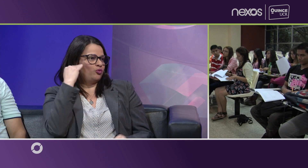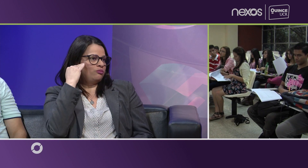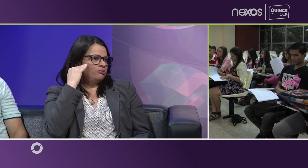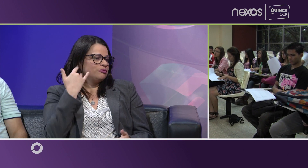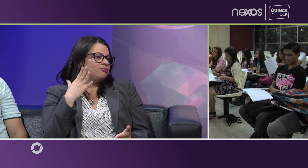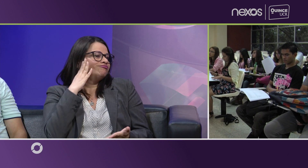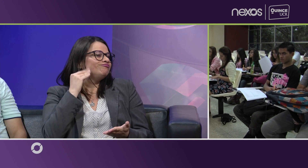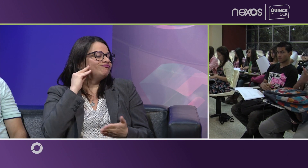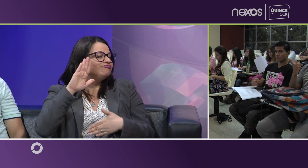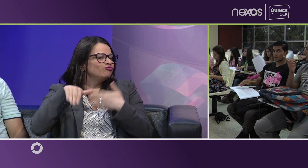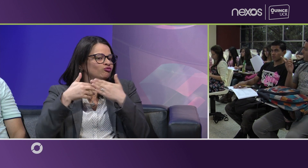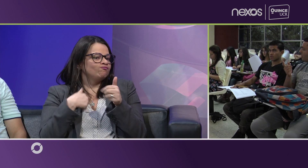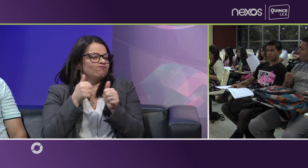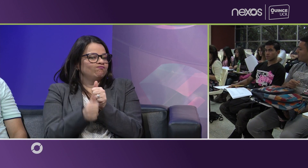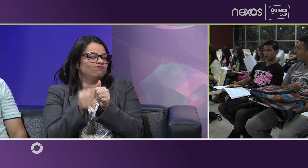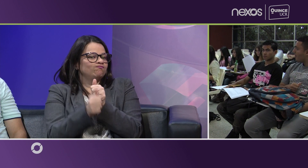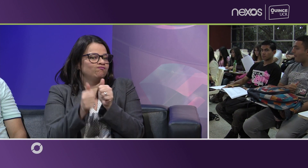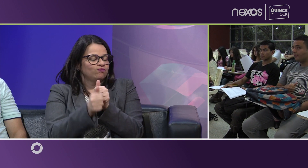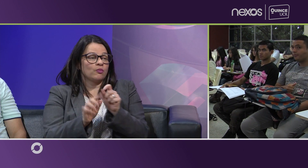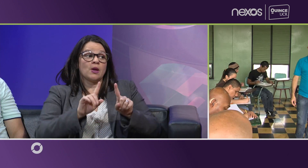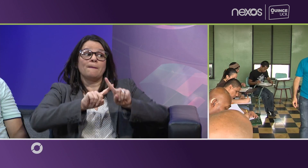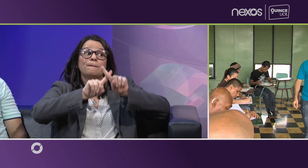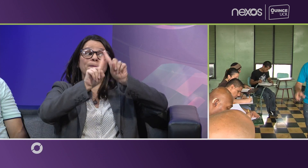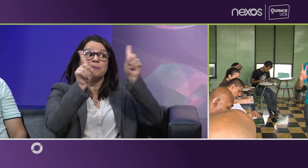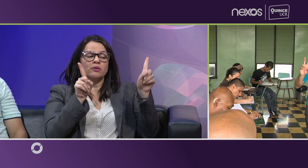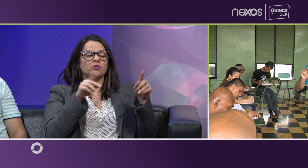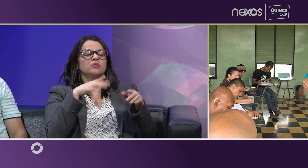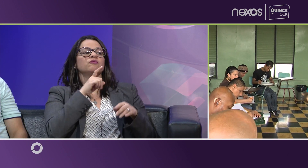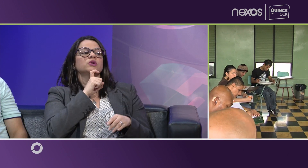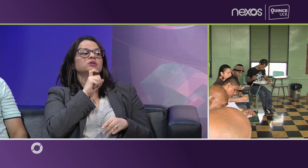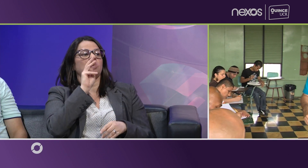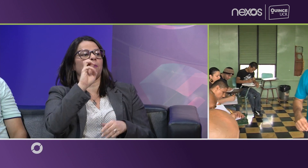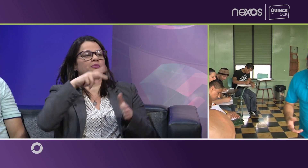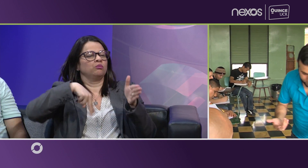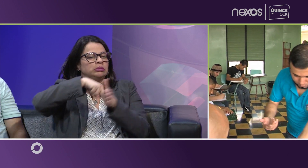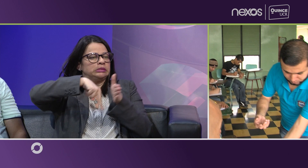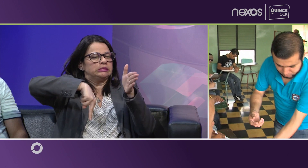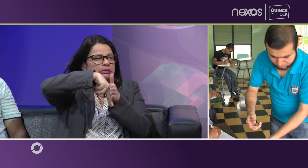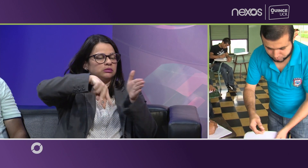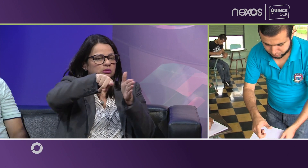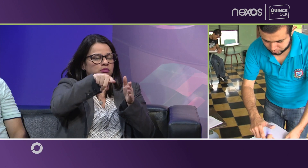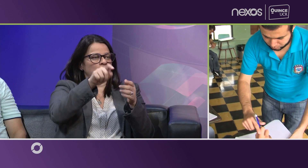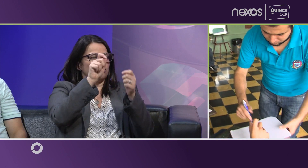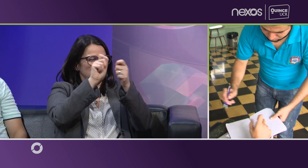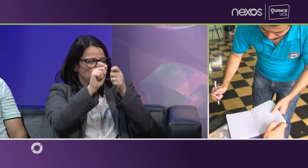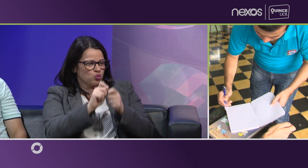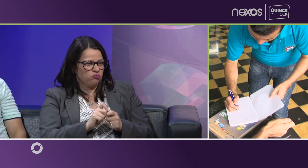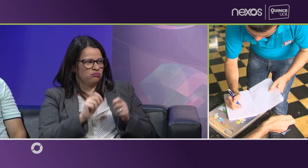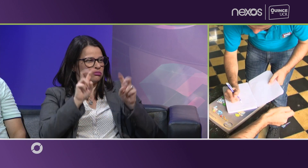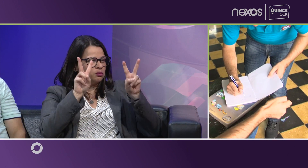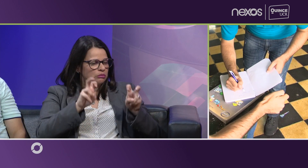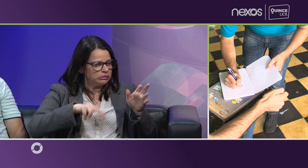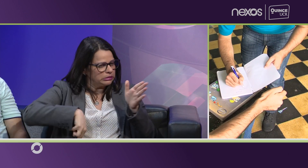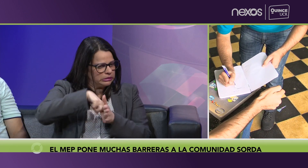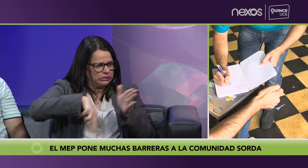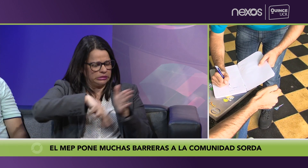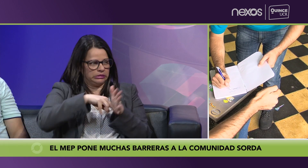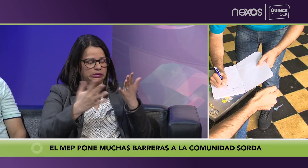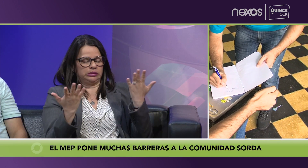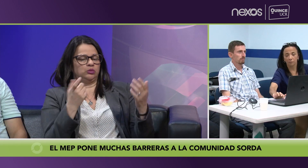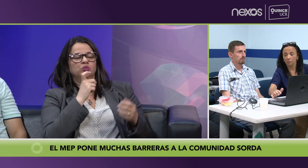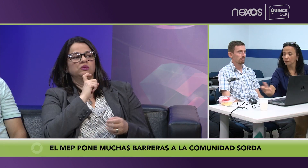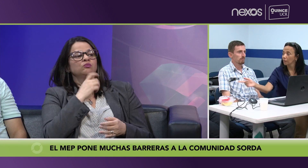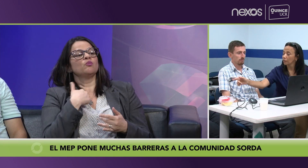señas. Y bueno, yo ya finalicé mi bachillerato en esta modalidad, pero es muy difícil porque el MEP da